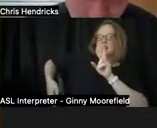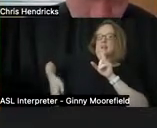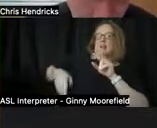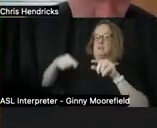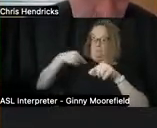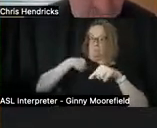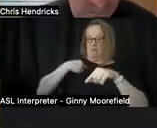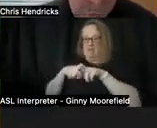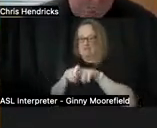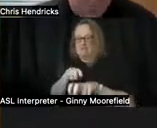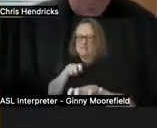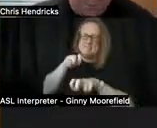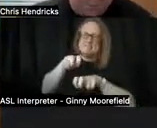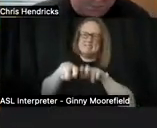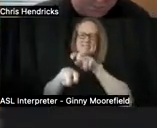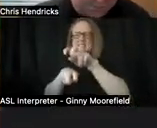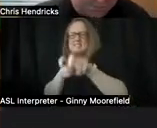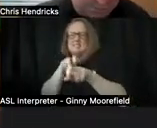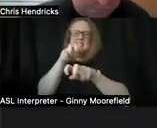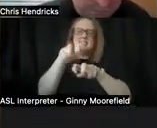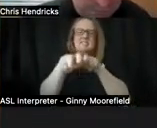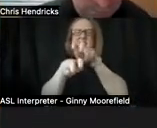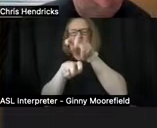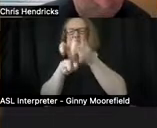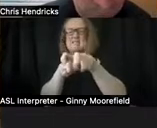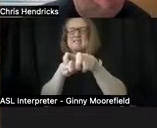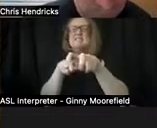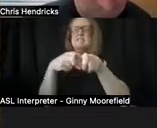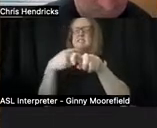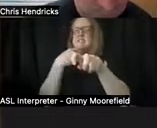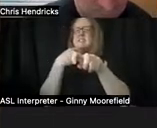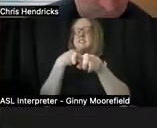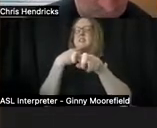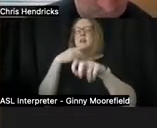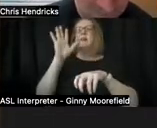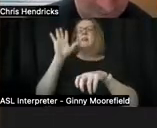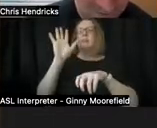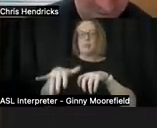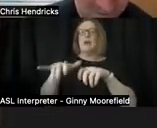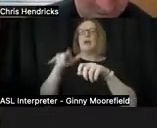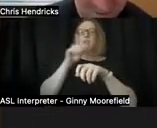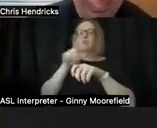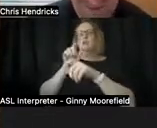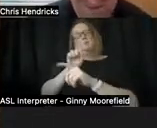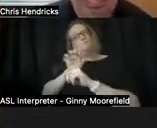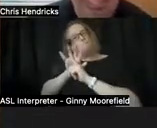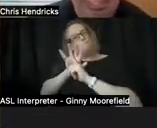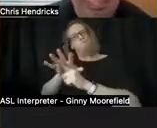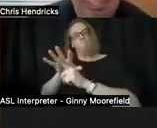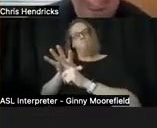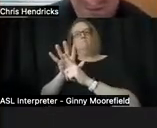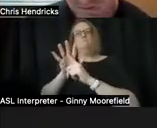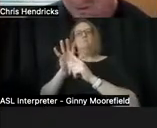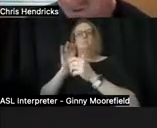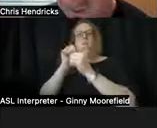era era la imagen la imagen de cómo yo subía los escalones que eso fue la decisión la decisión final para aquellos